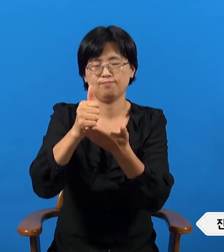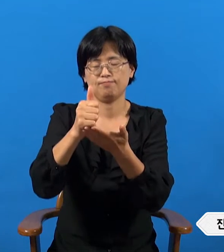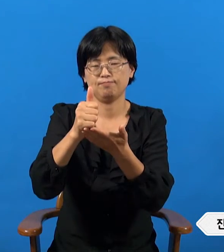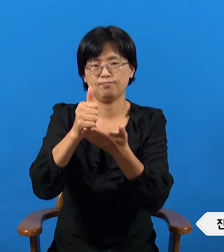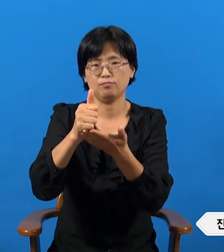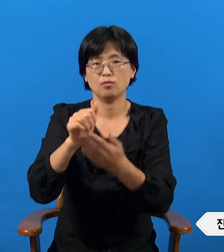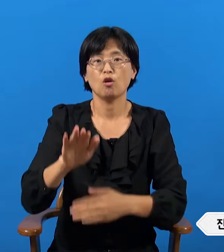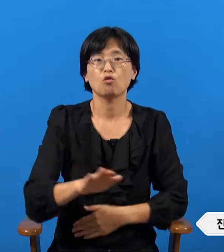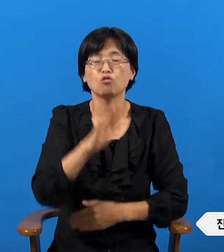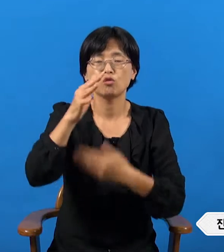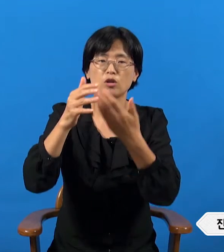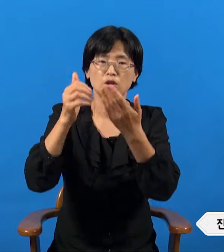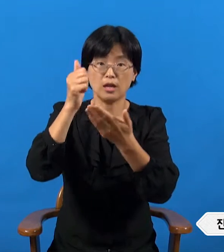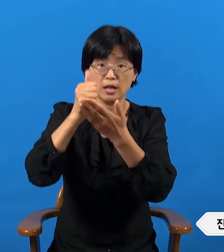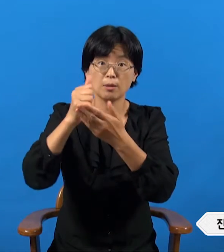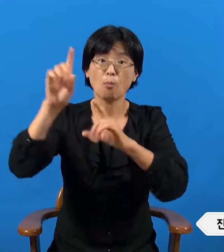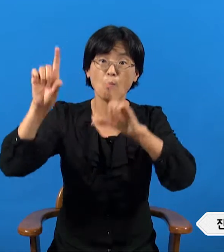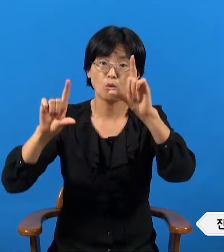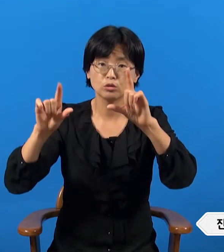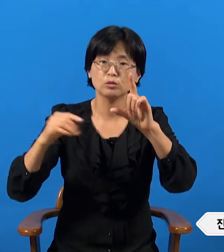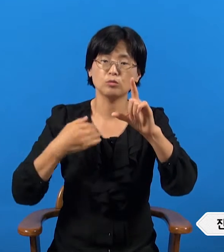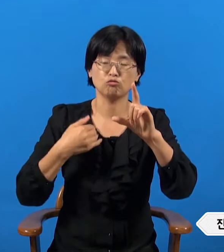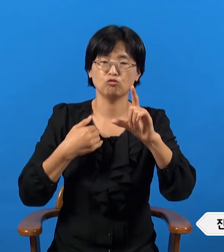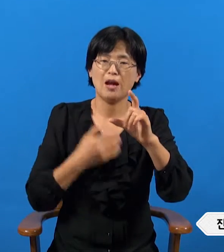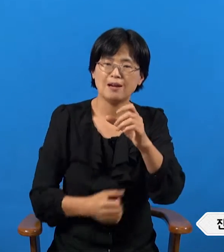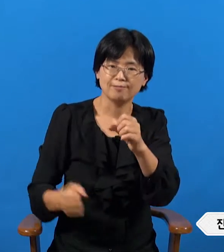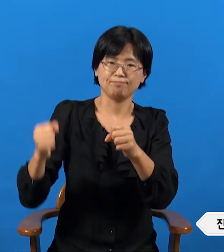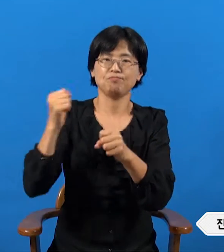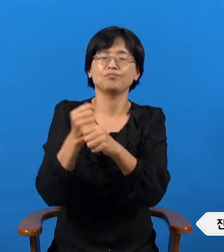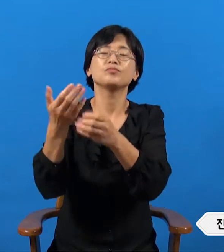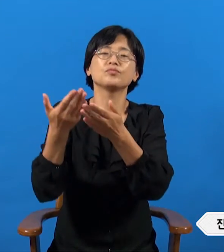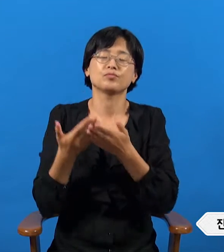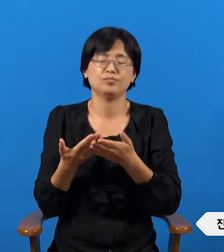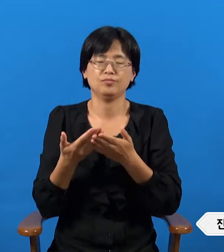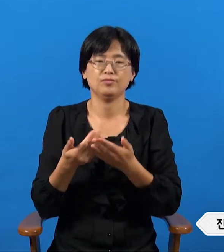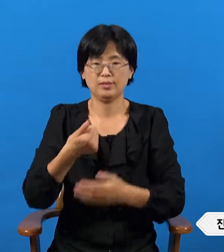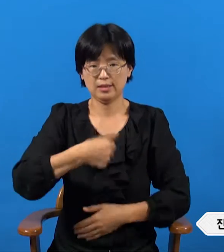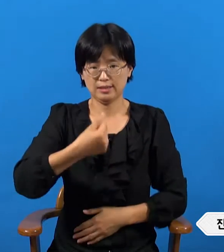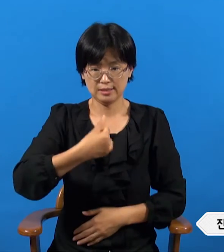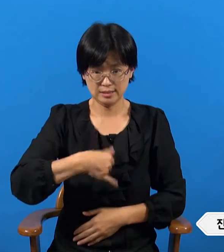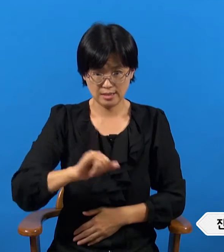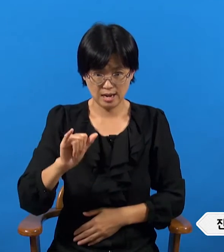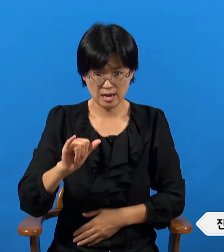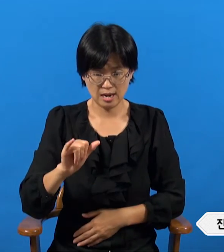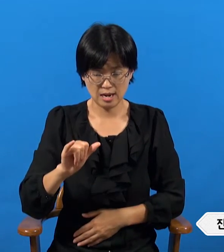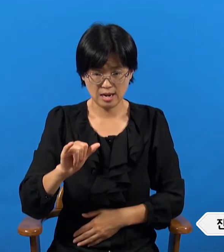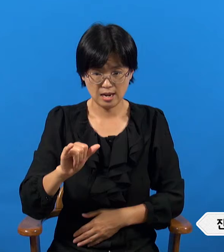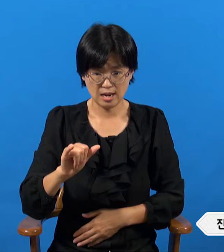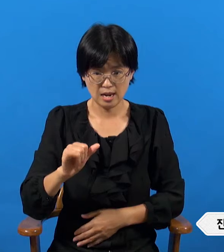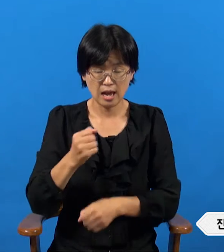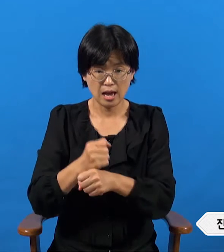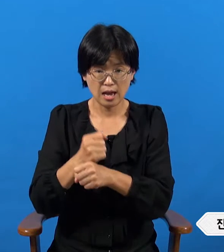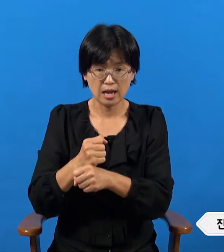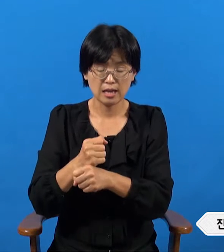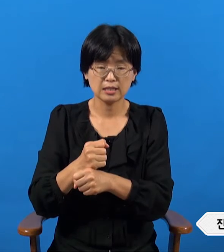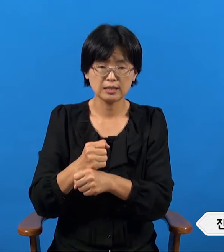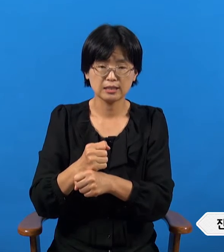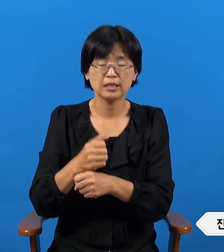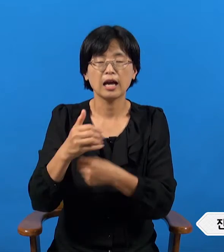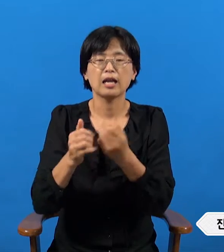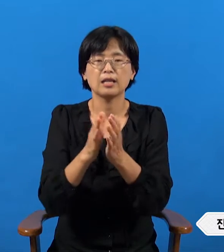나의 하나님의 형상을 회복시키십니다. 그리고 우리를 향해 자녀 삼으신 하나님의 사랑을